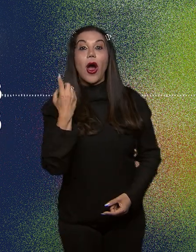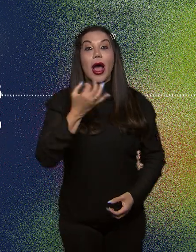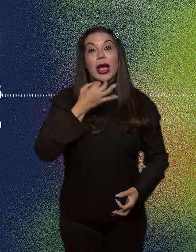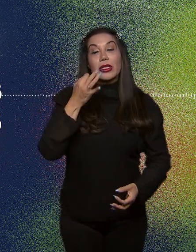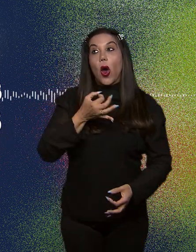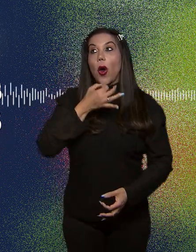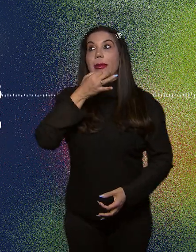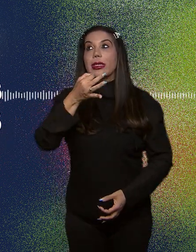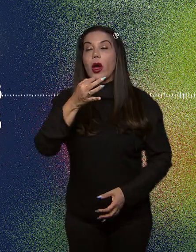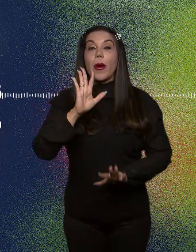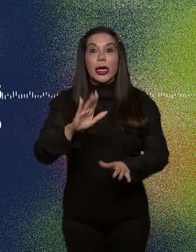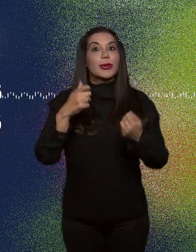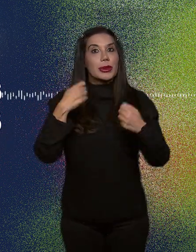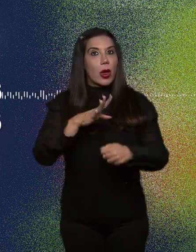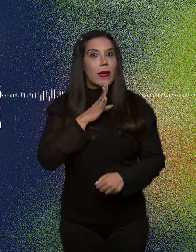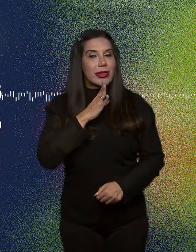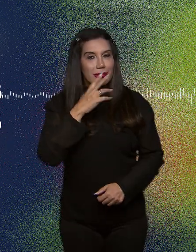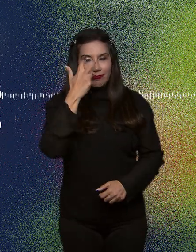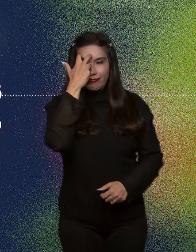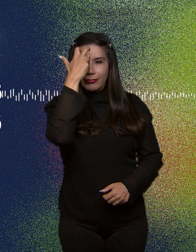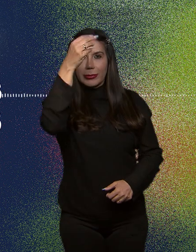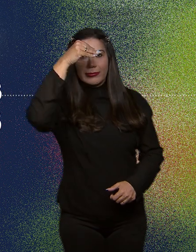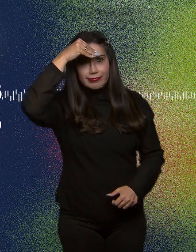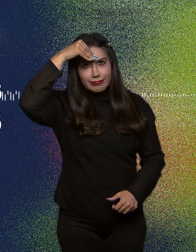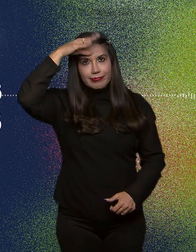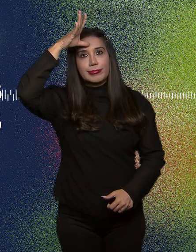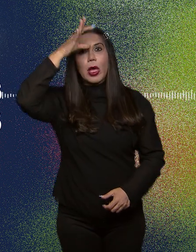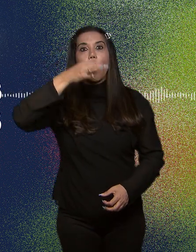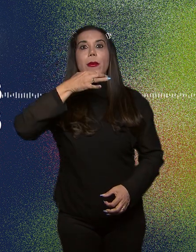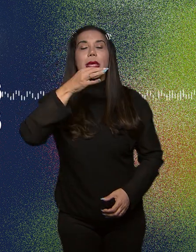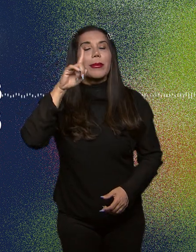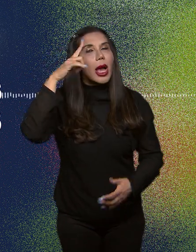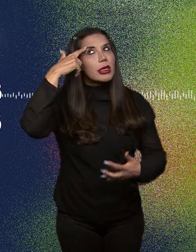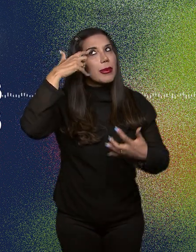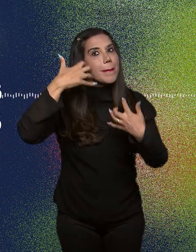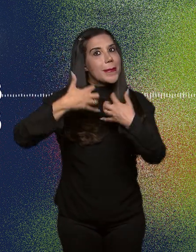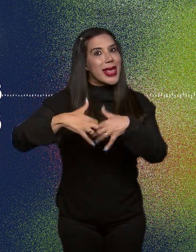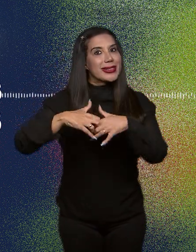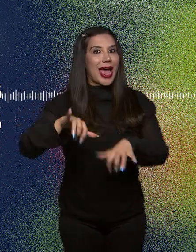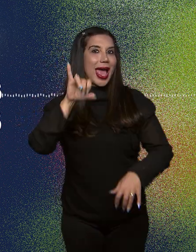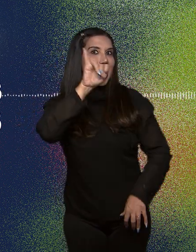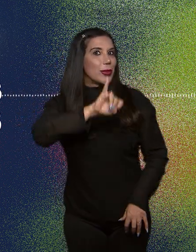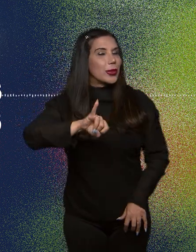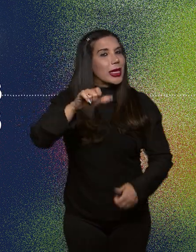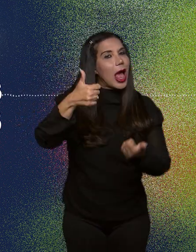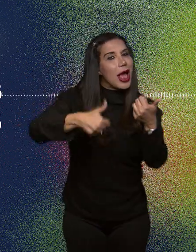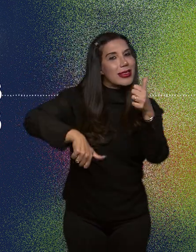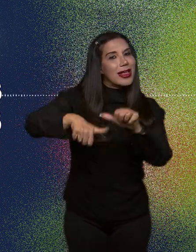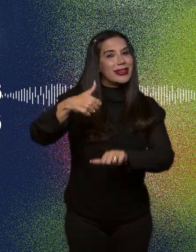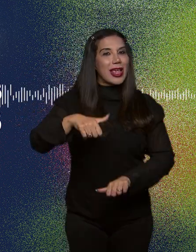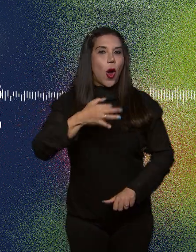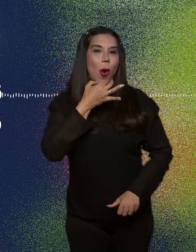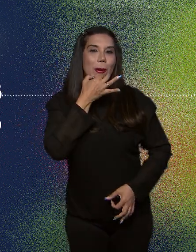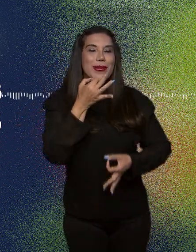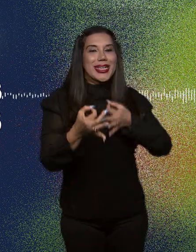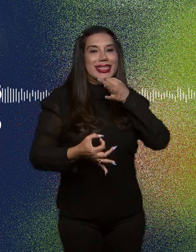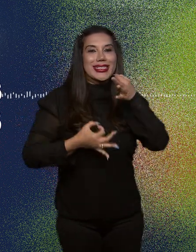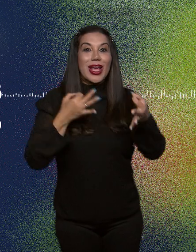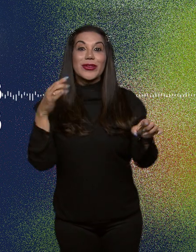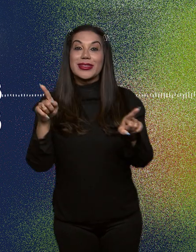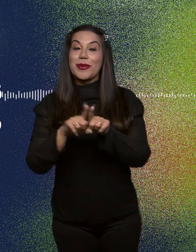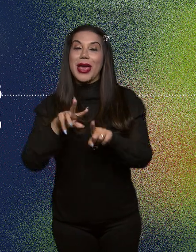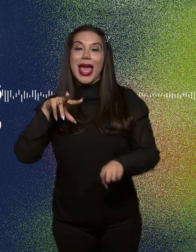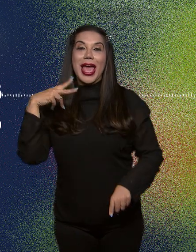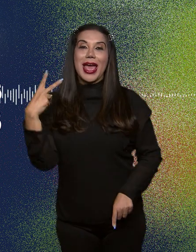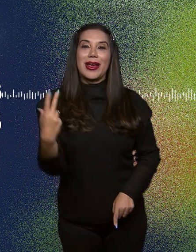opinionite, né? Muitas pessoas têm muitas opiniões, mas não pensaram muitas vezes, não analisaram as suas opiniões. E eu acho que também